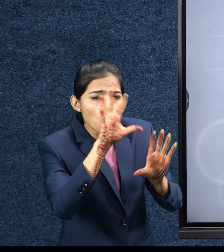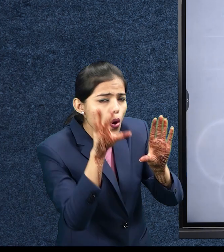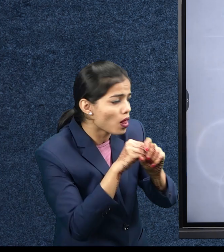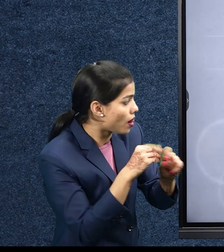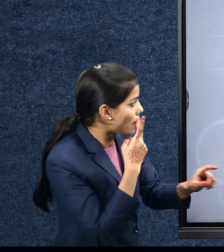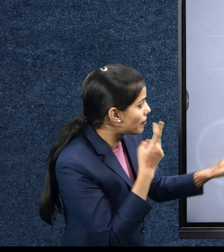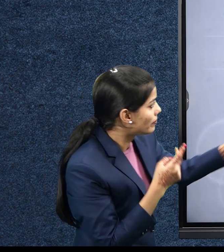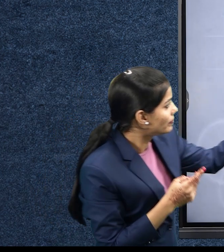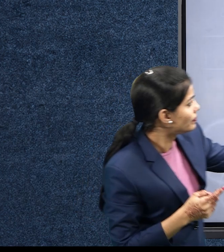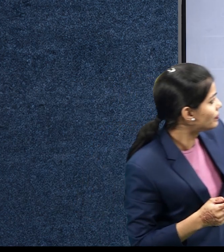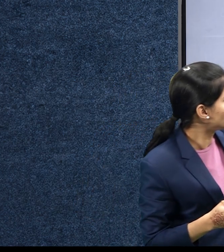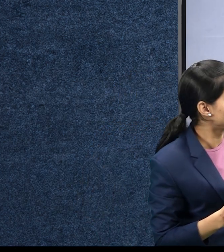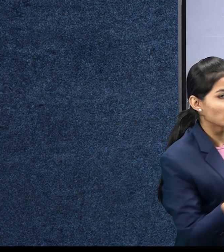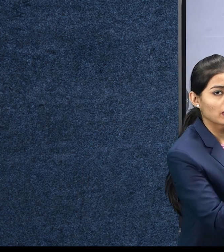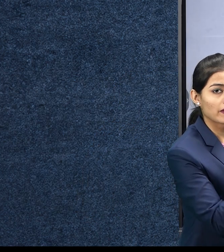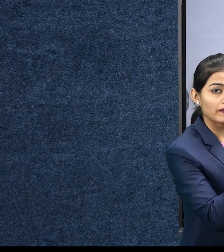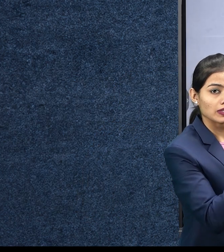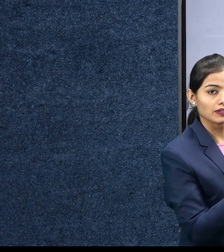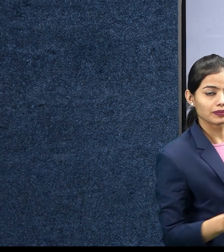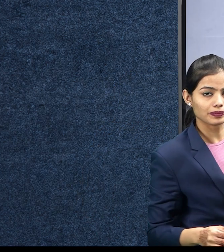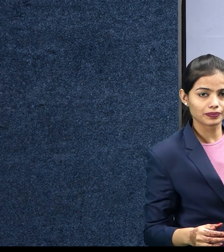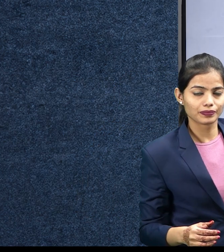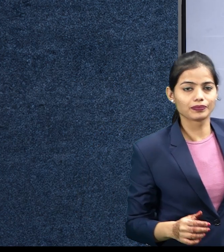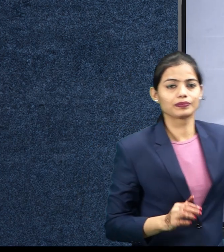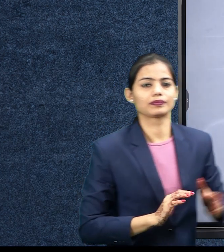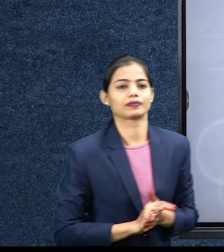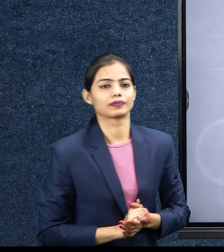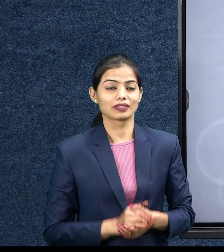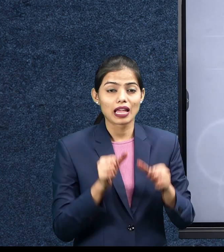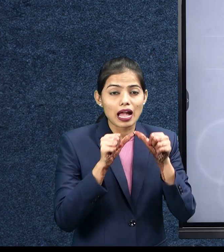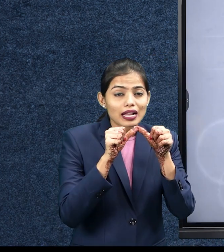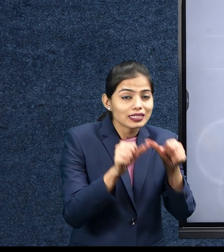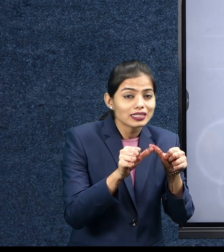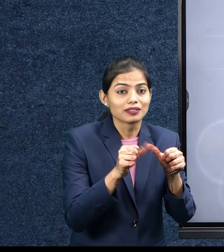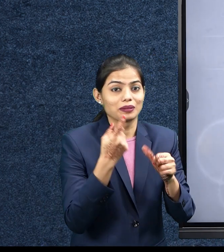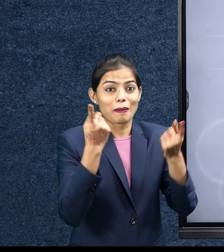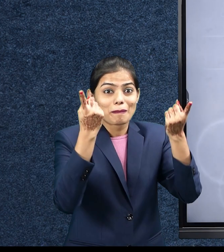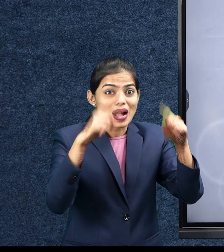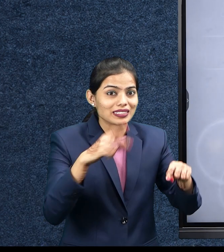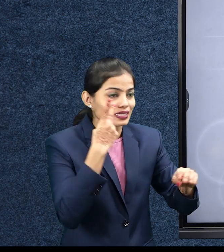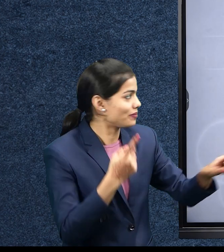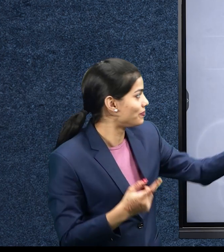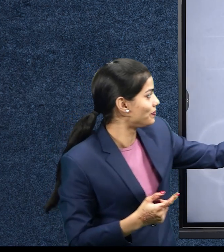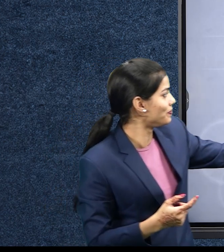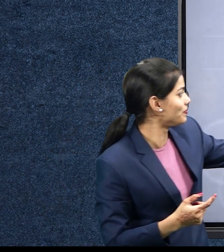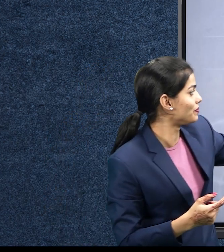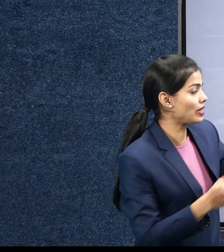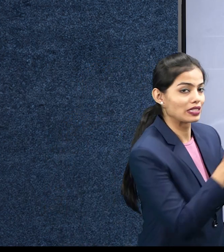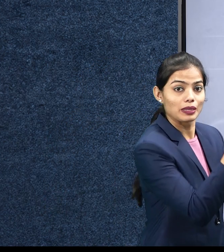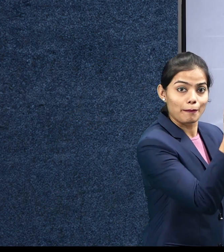वर्षे वजा 1/2 वजा 0.5.